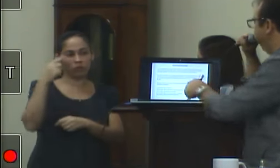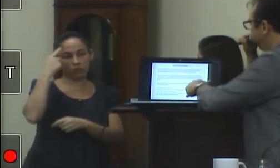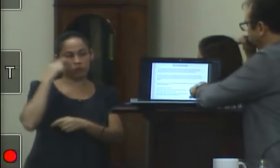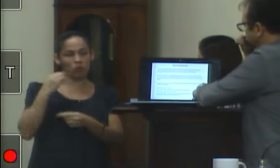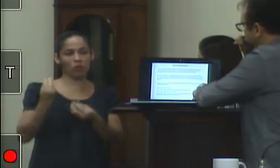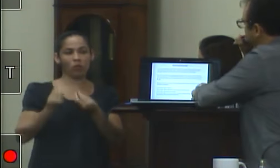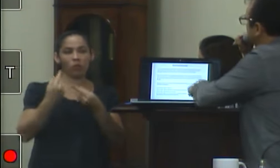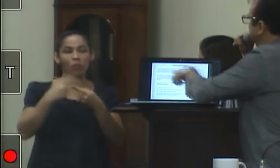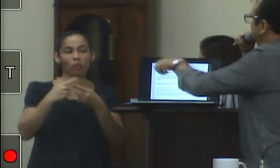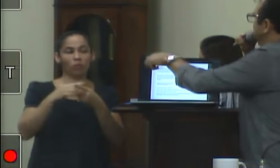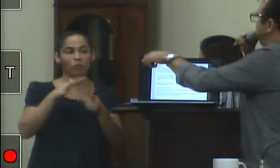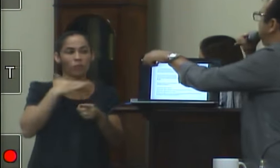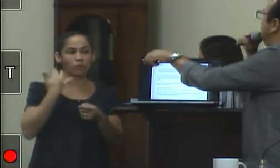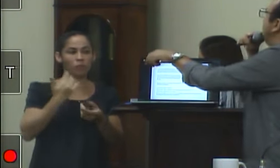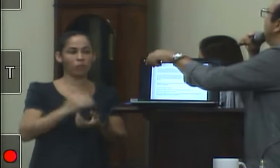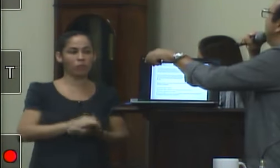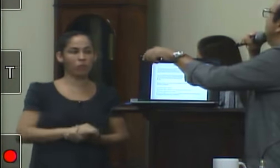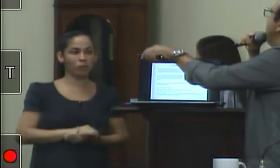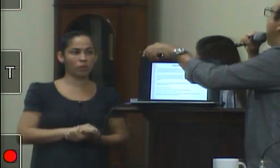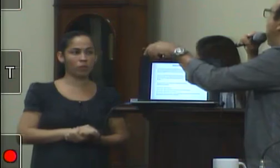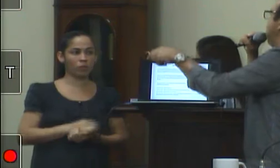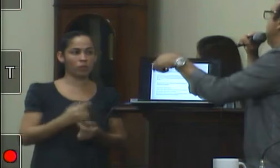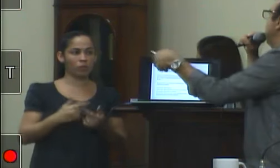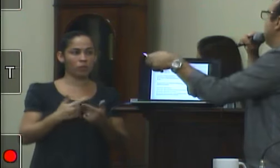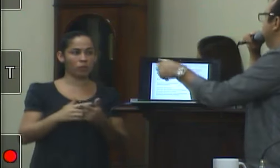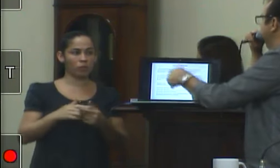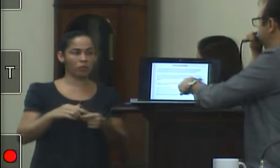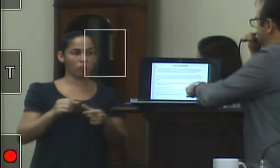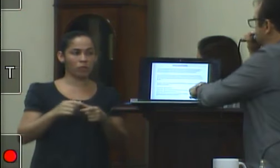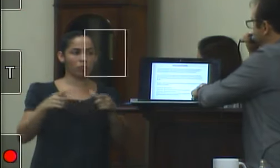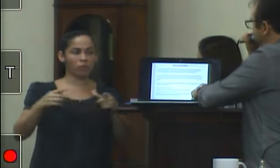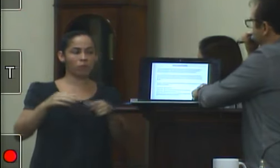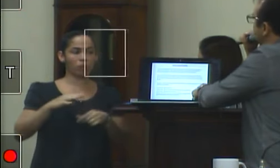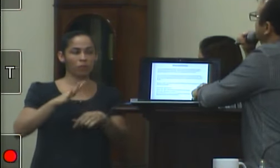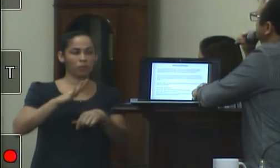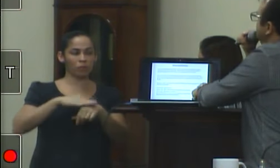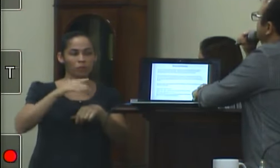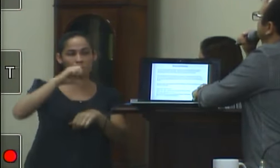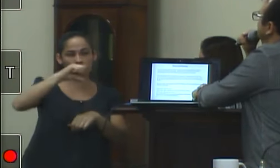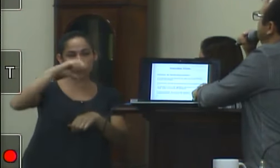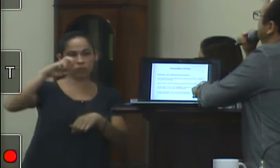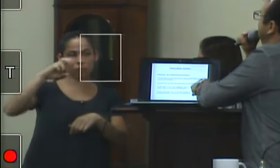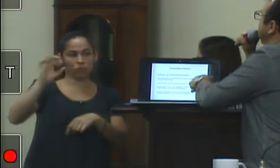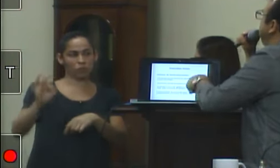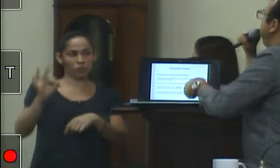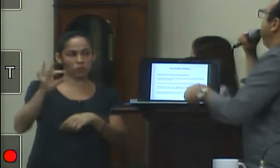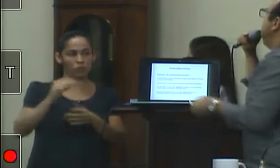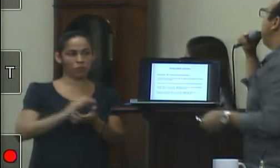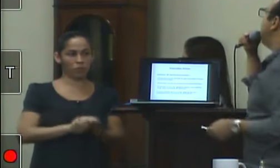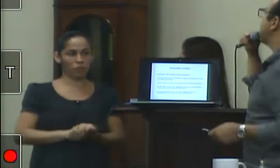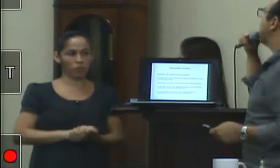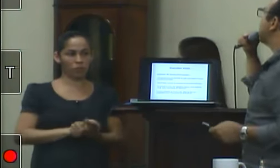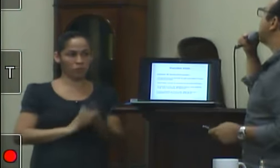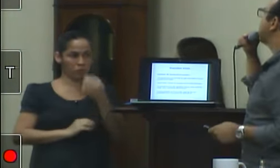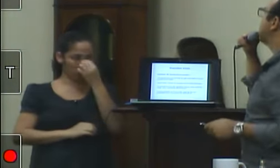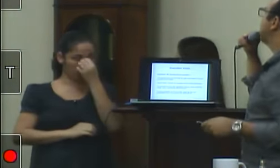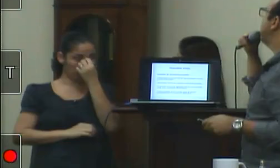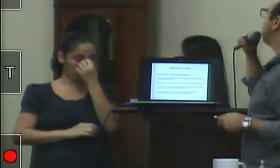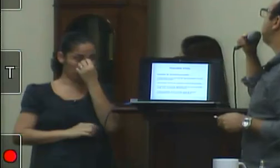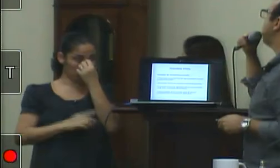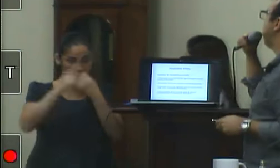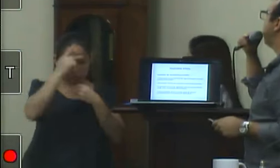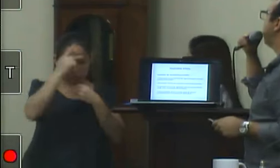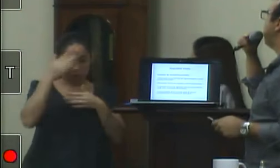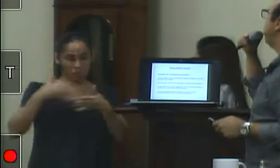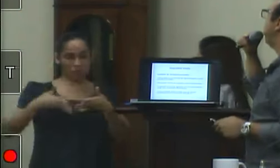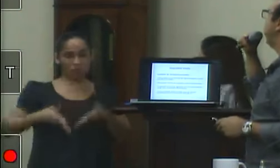definida. Um percentual também acima dos 95% que são preconizados. Com relação aos nascidos vivos,